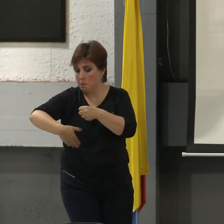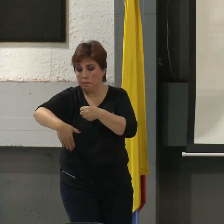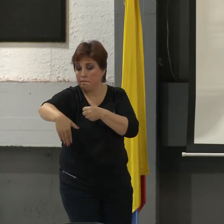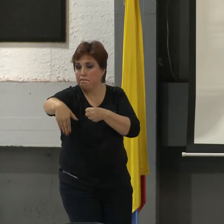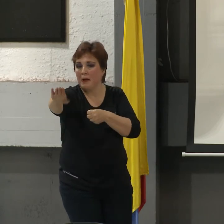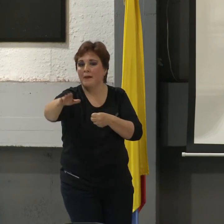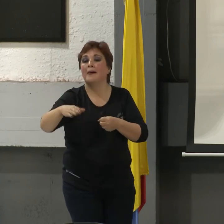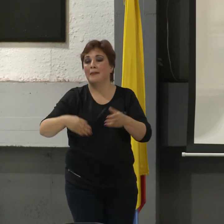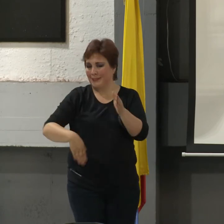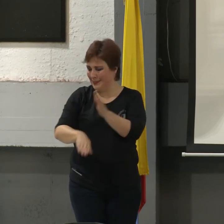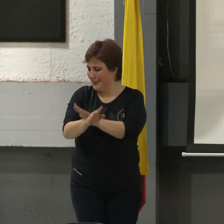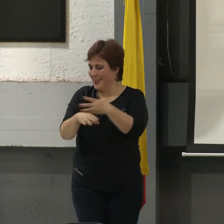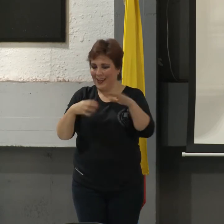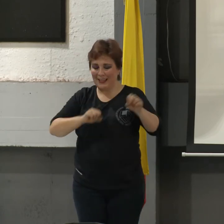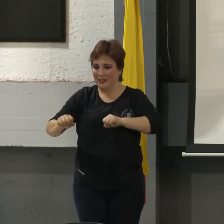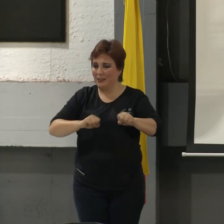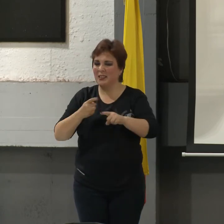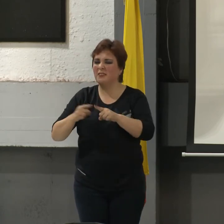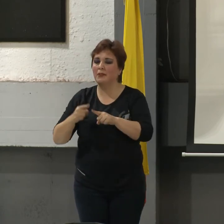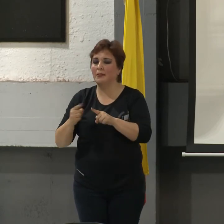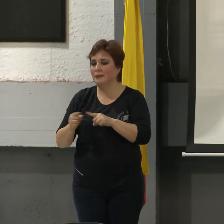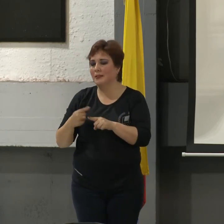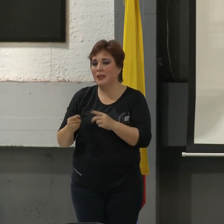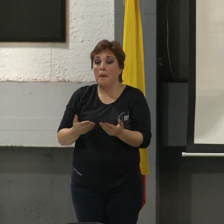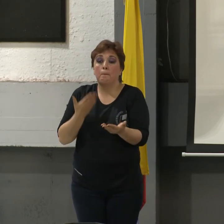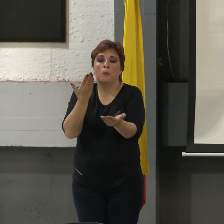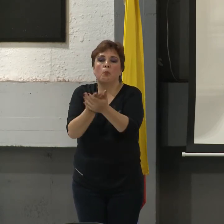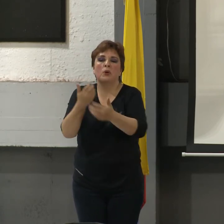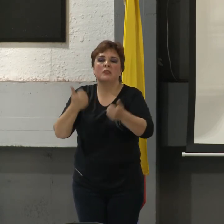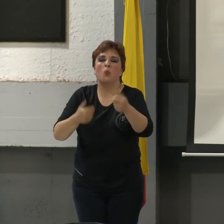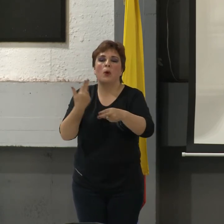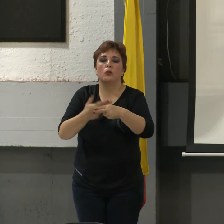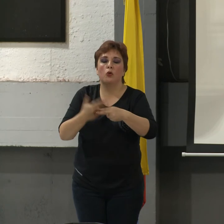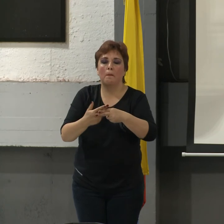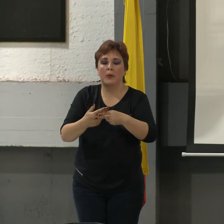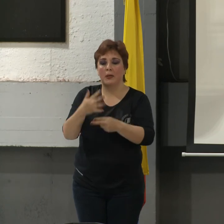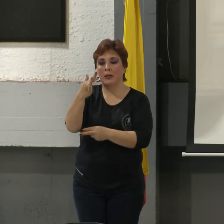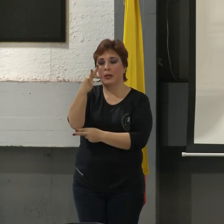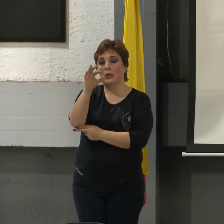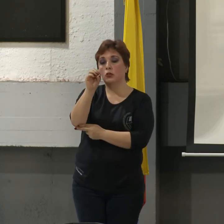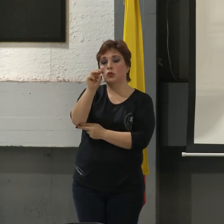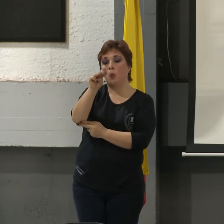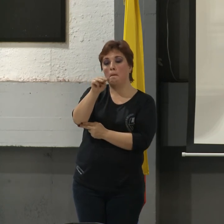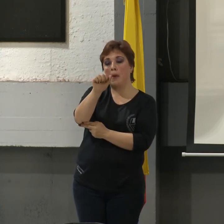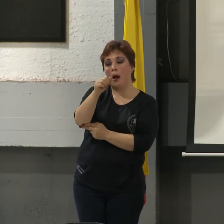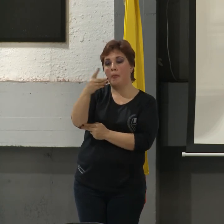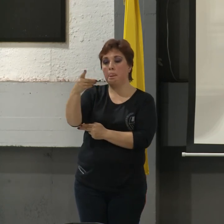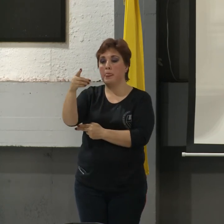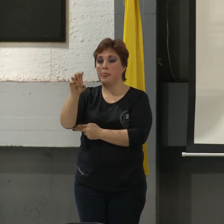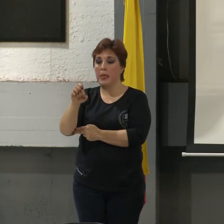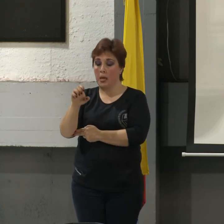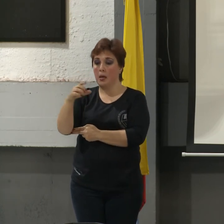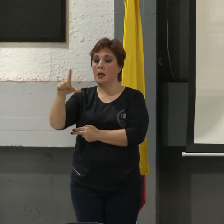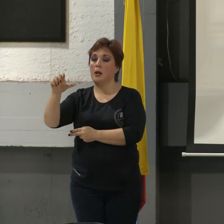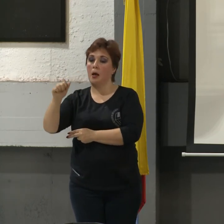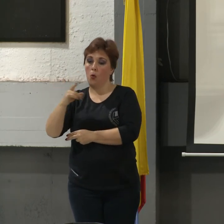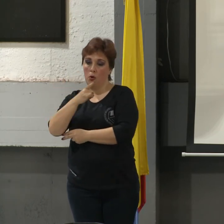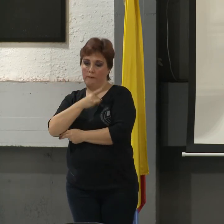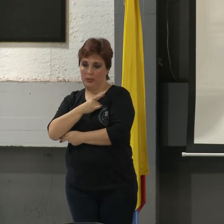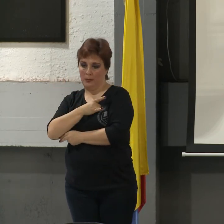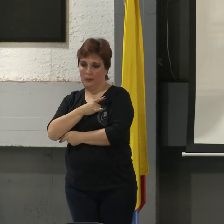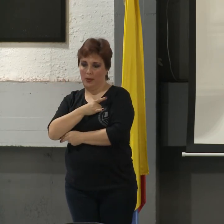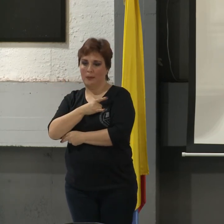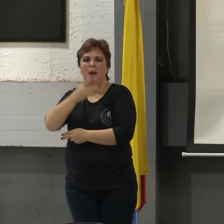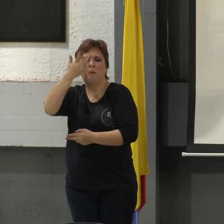de la universidad cuyo objetivo es visibilizar en los programas de formación de la universidad pedagógica nacional los procesos que se